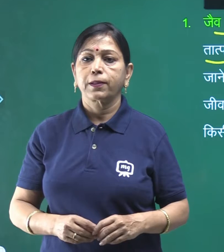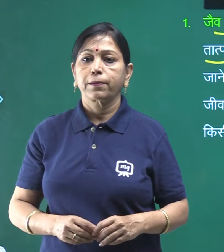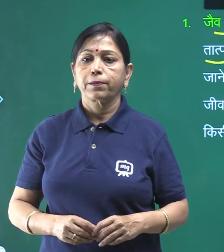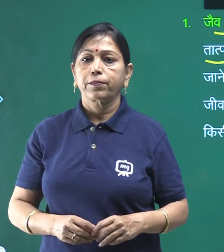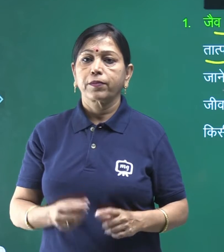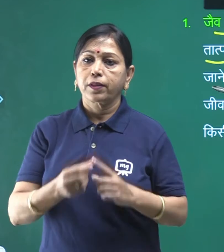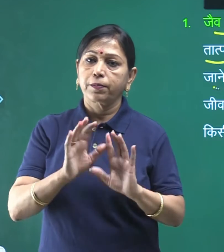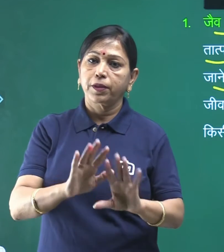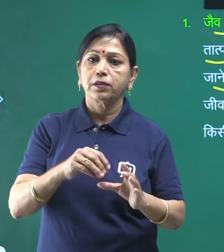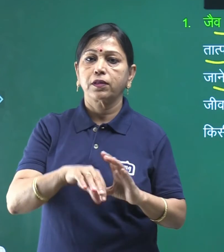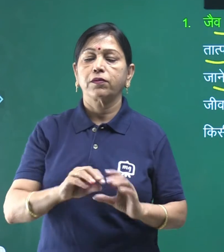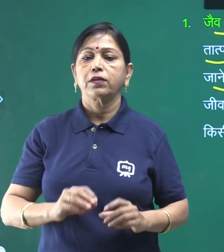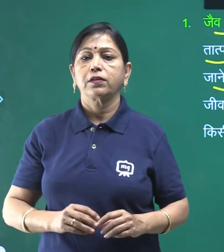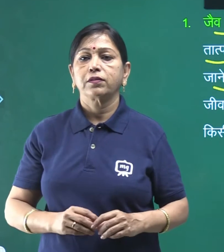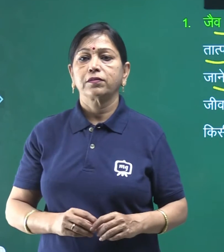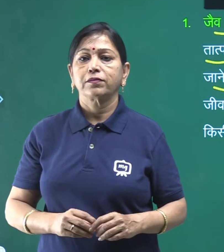पाई जाने वाली